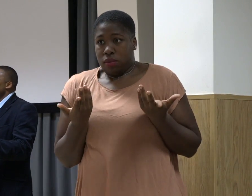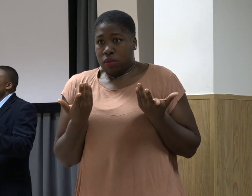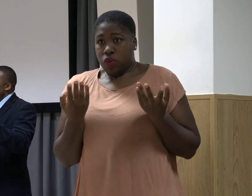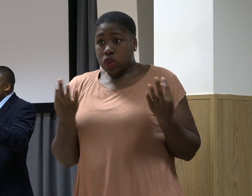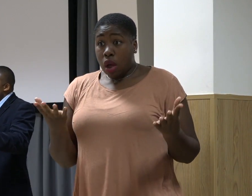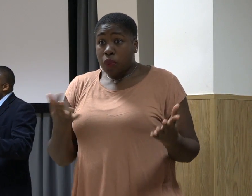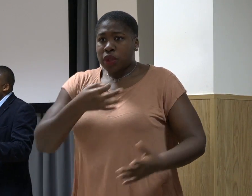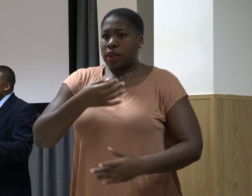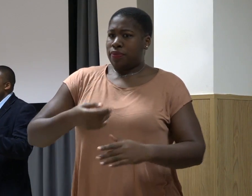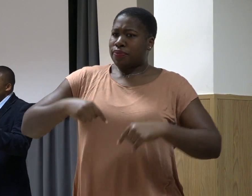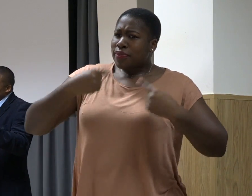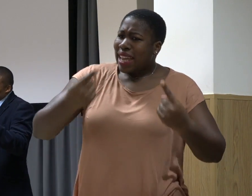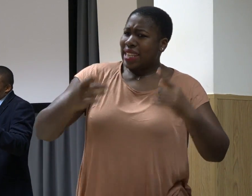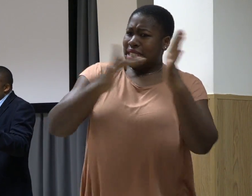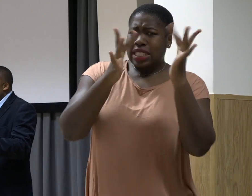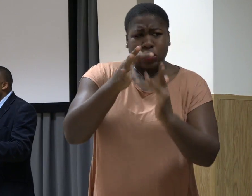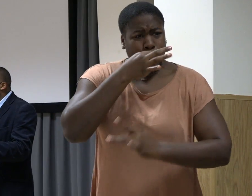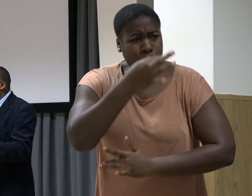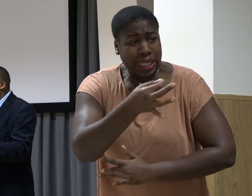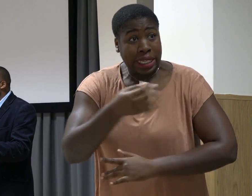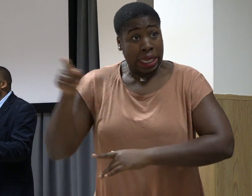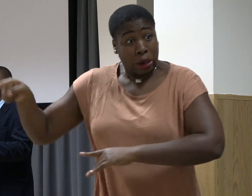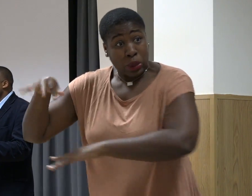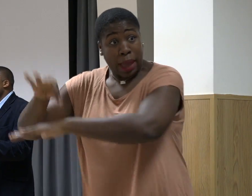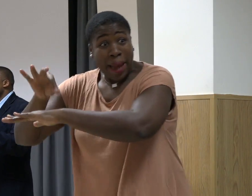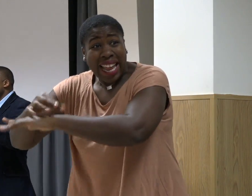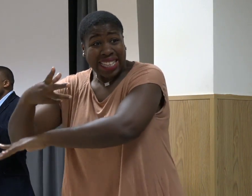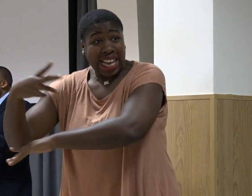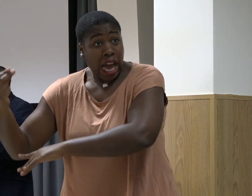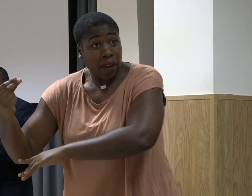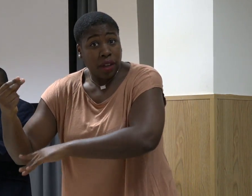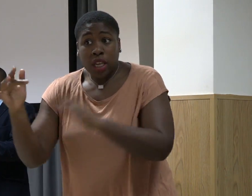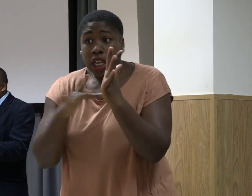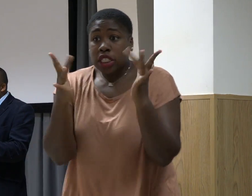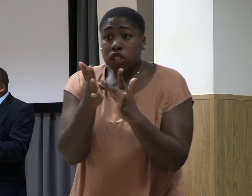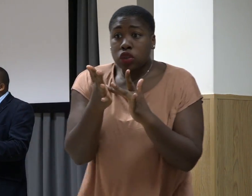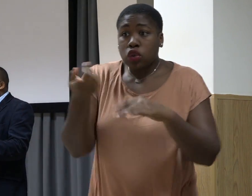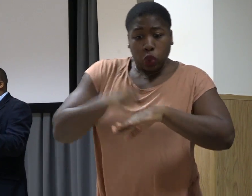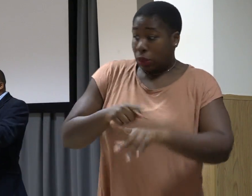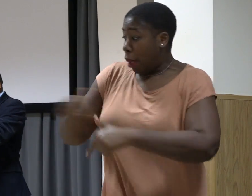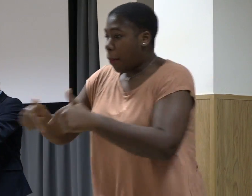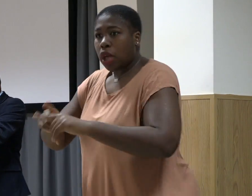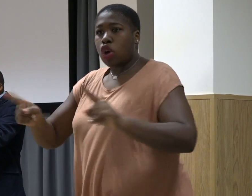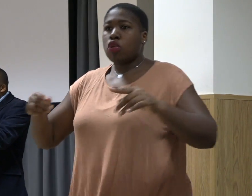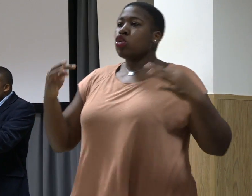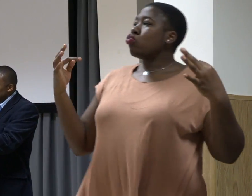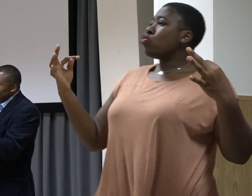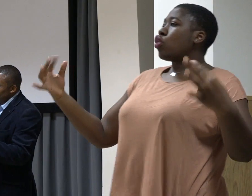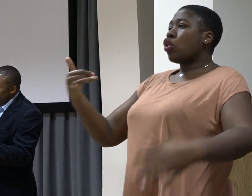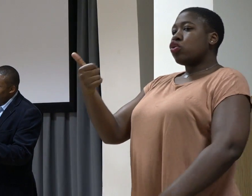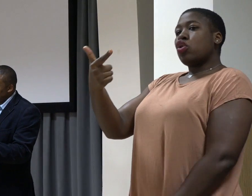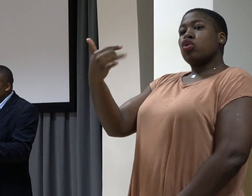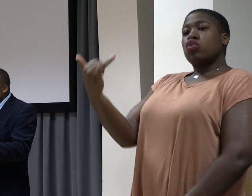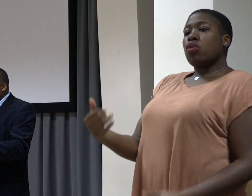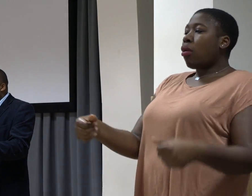On lui dit que Lazare est malade, il est peut-être gravement malade, il reste encore sur place 2 jours. Et c'est intéressant parce que les premières réponses